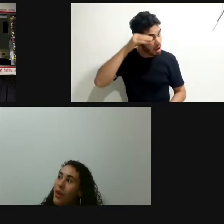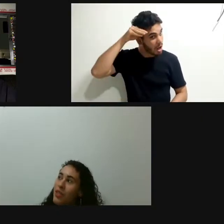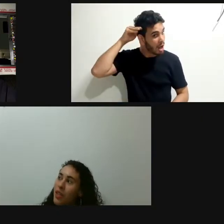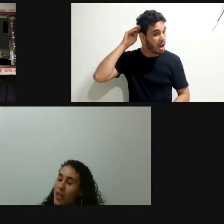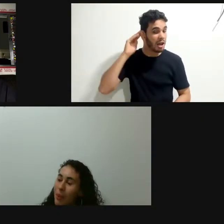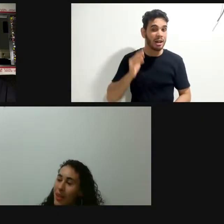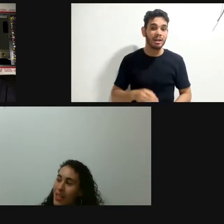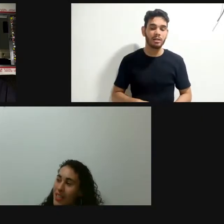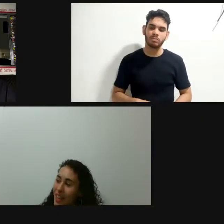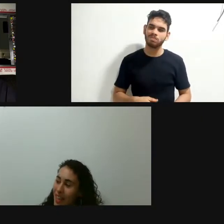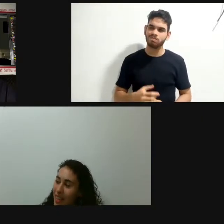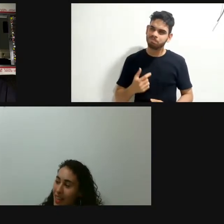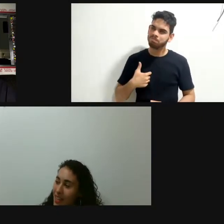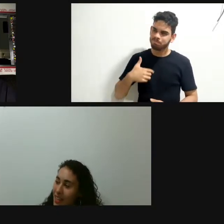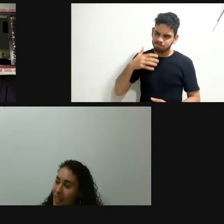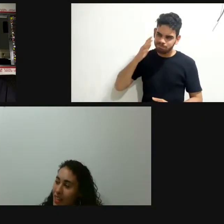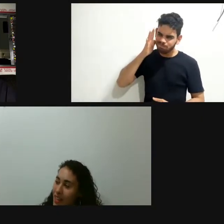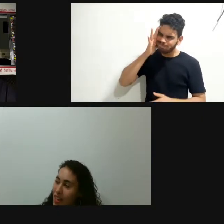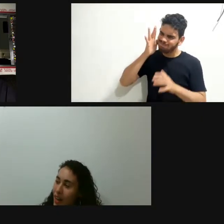eu acho que eu já pensei.